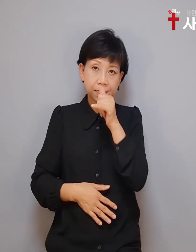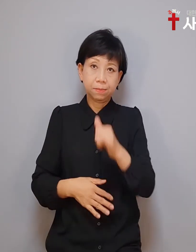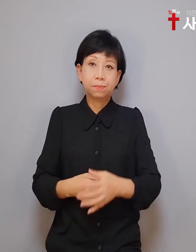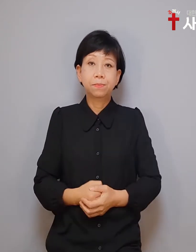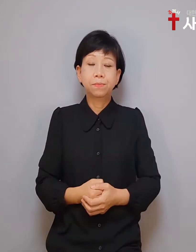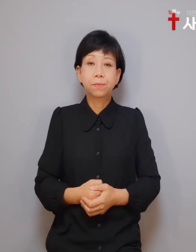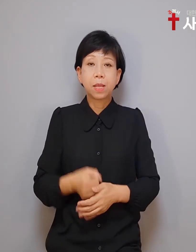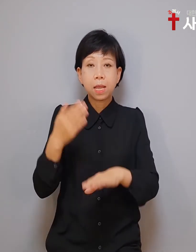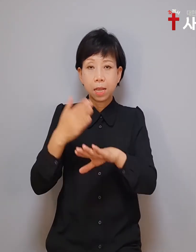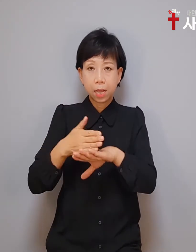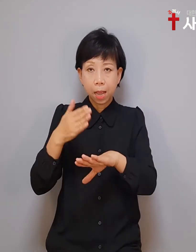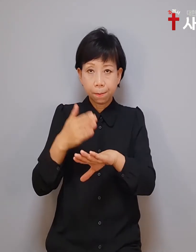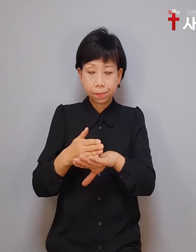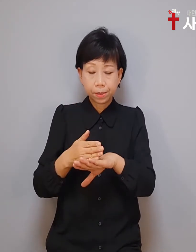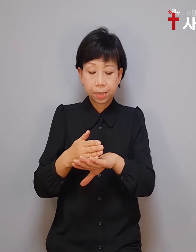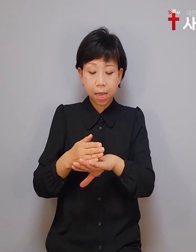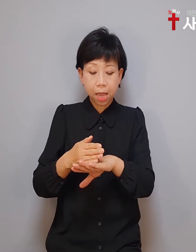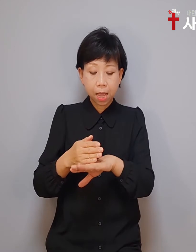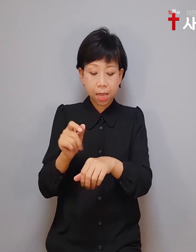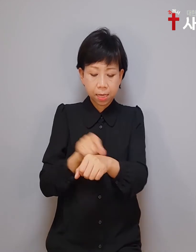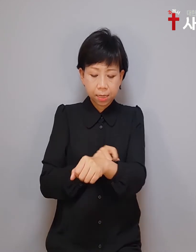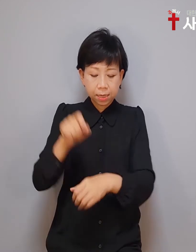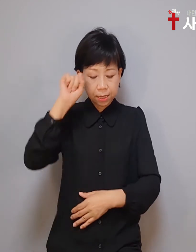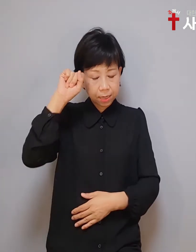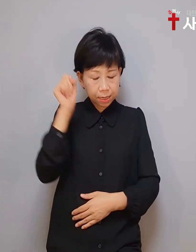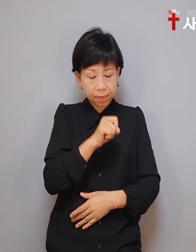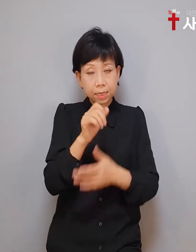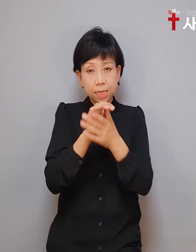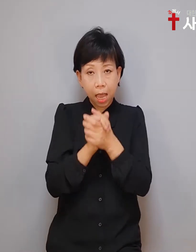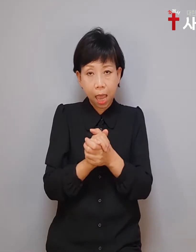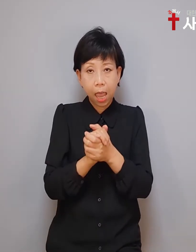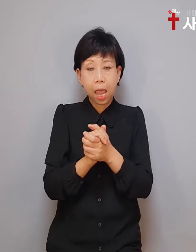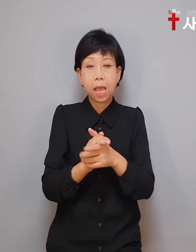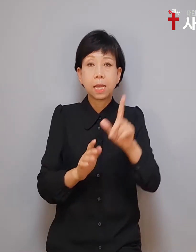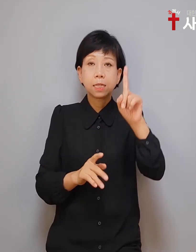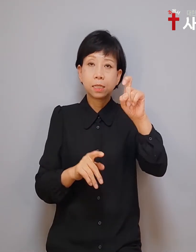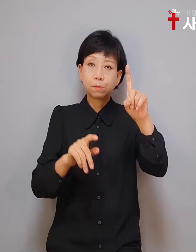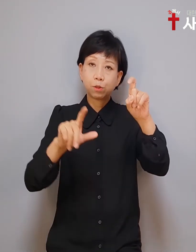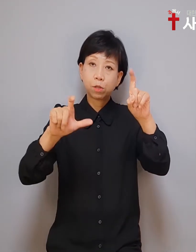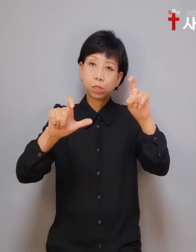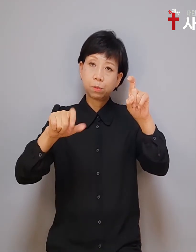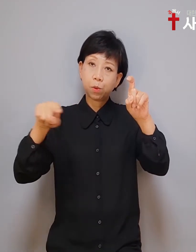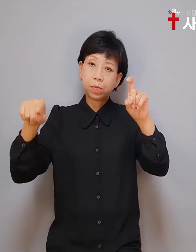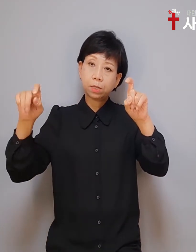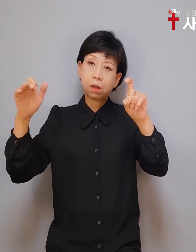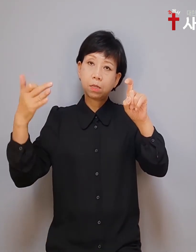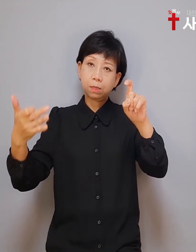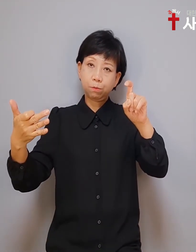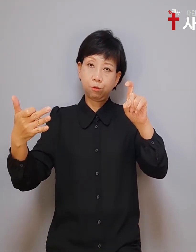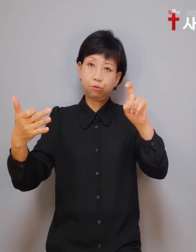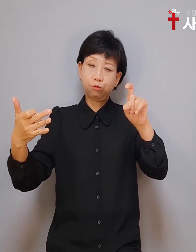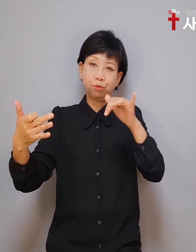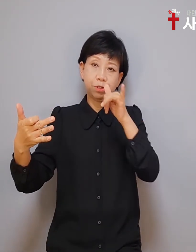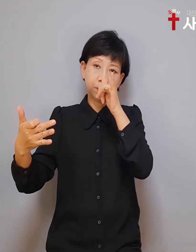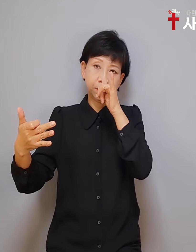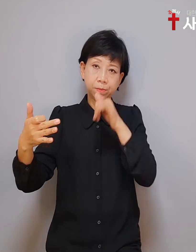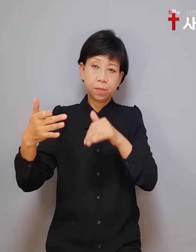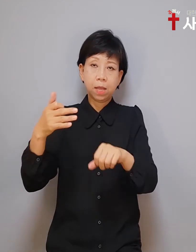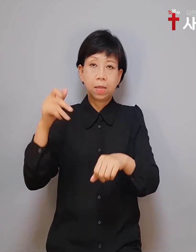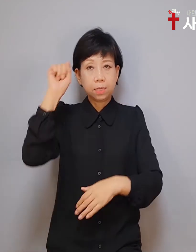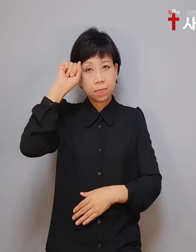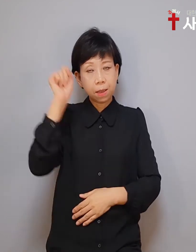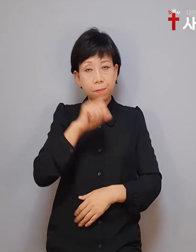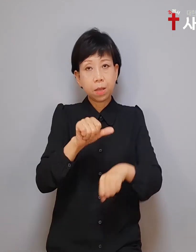감사 특세가 15일부터 19일까지 새벽 5시 20분에 있습니다. 차량 운행되며